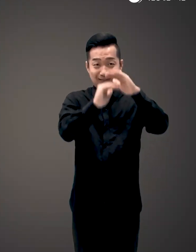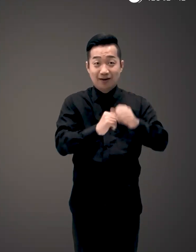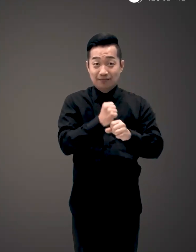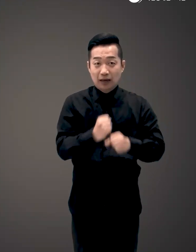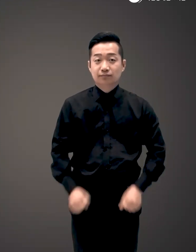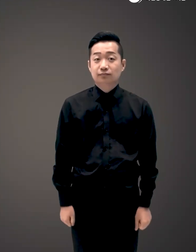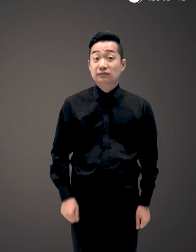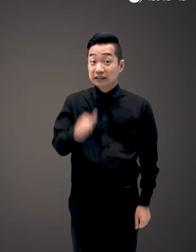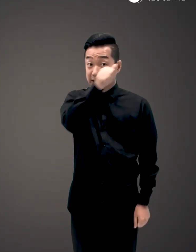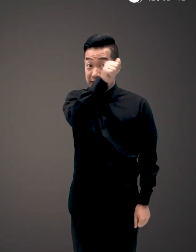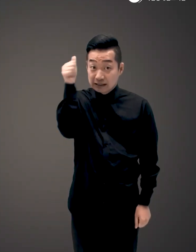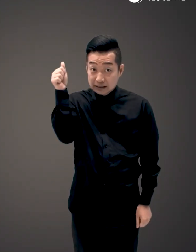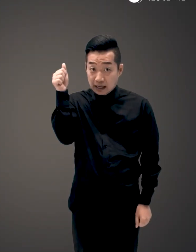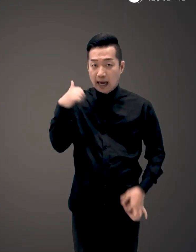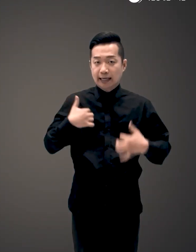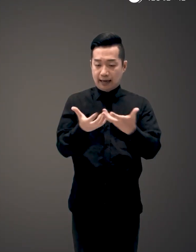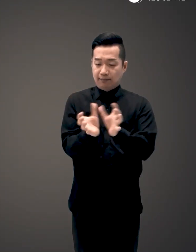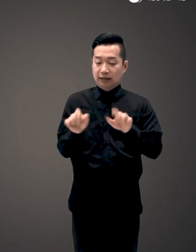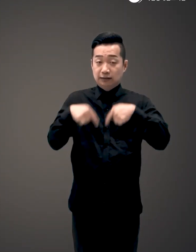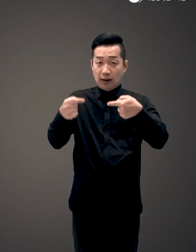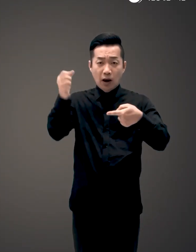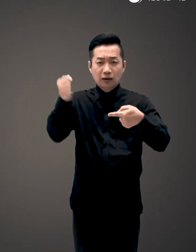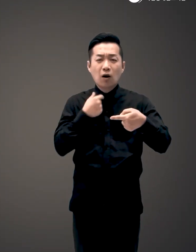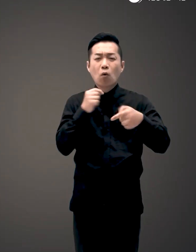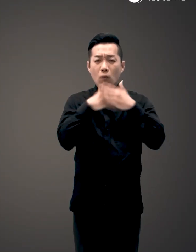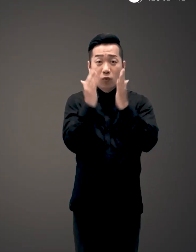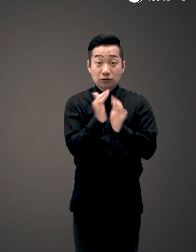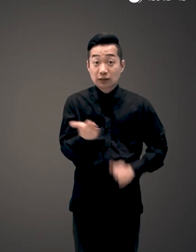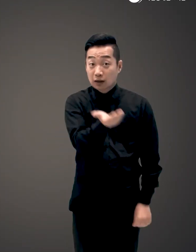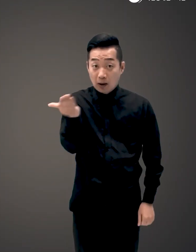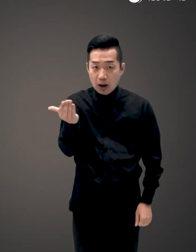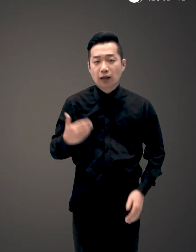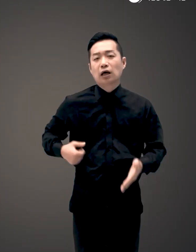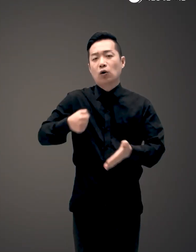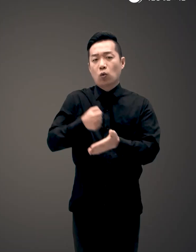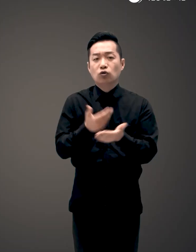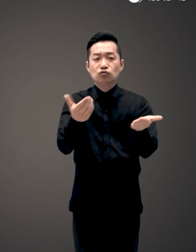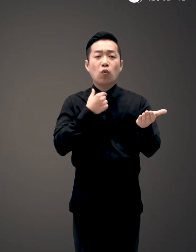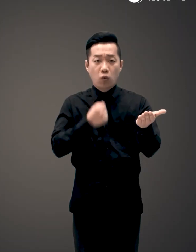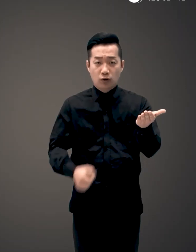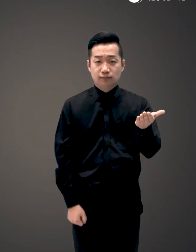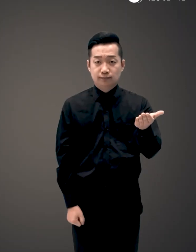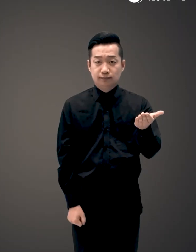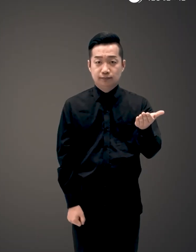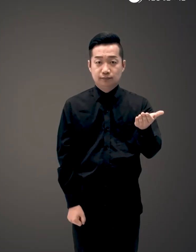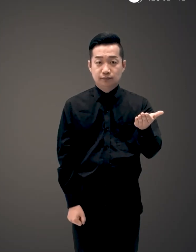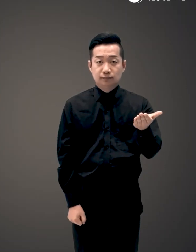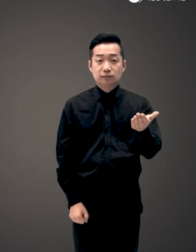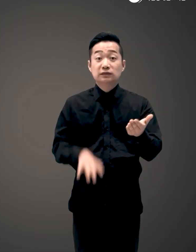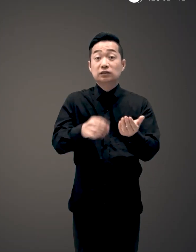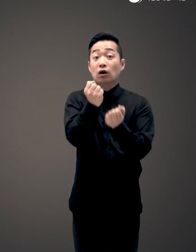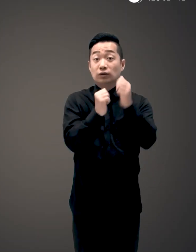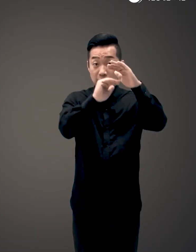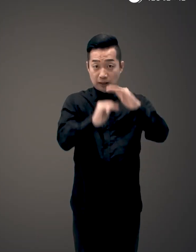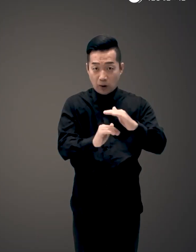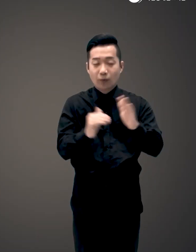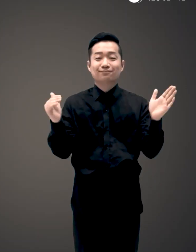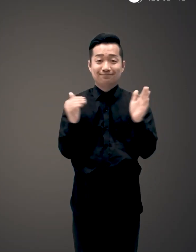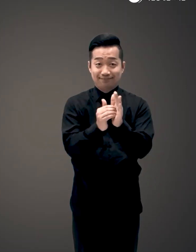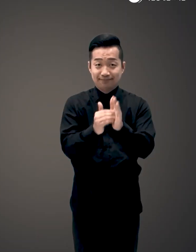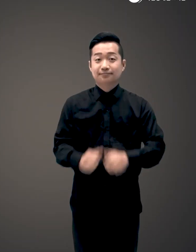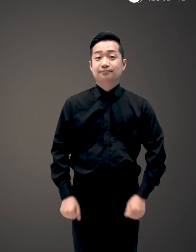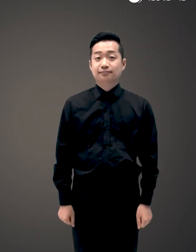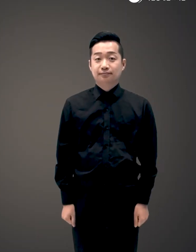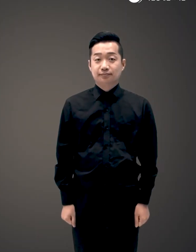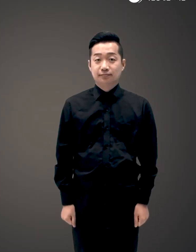지었습니다. 인생이라는 게임의 레버를 당기려는 모든 사람들에게 나 이야기가 용기가 되길 바라며 라고 제가 이 프롤로그를